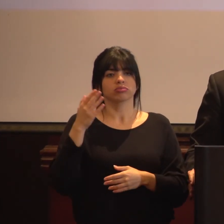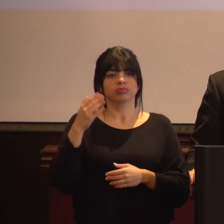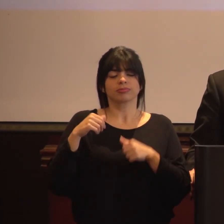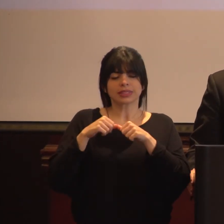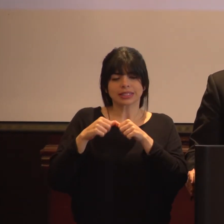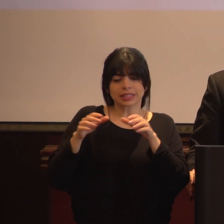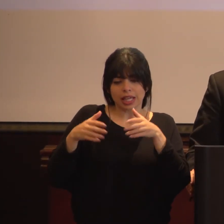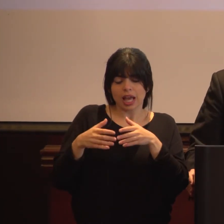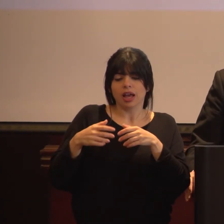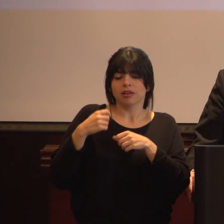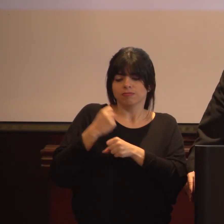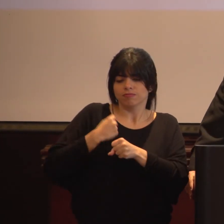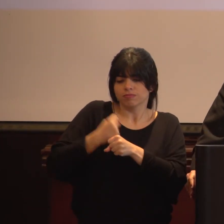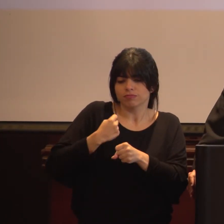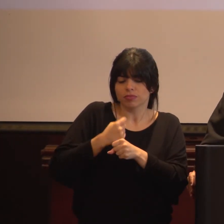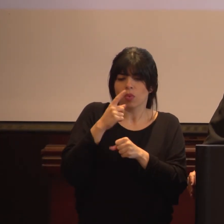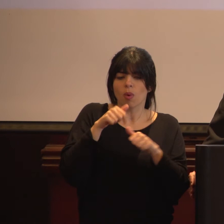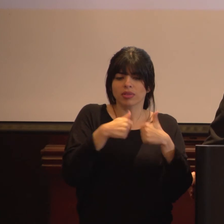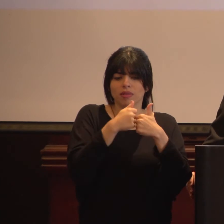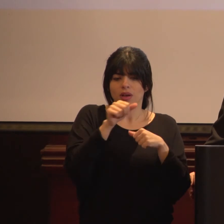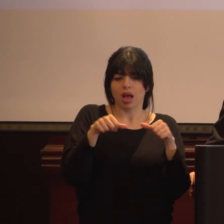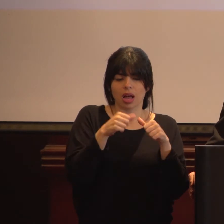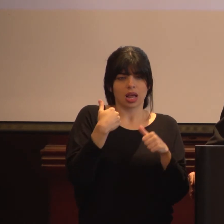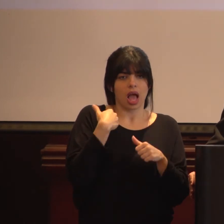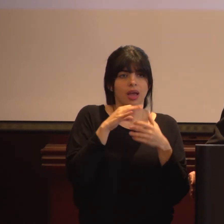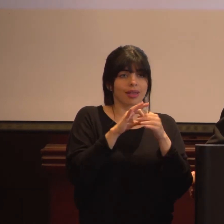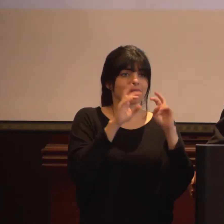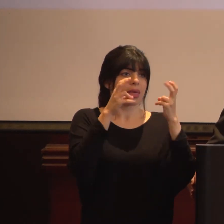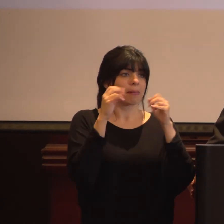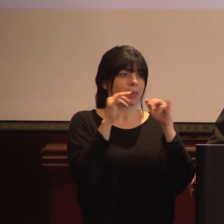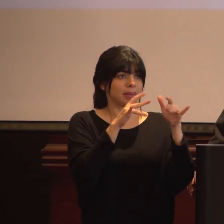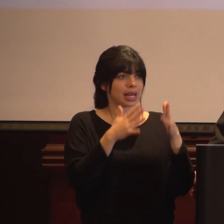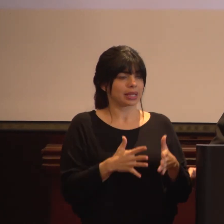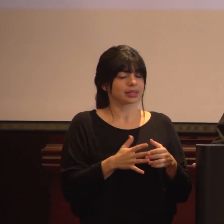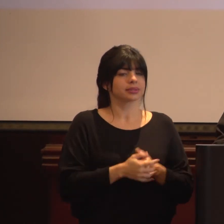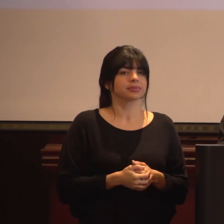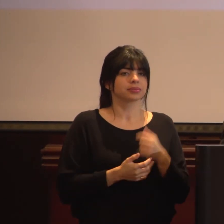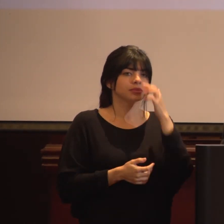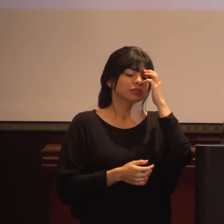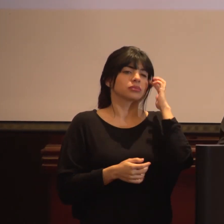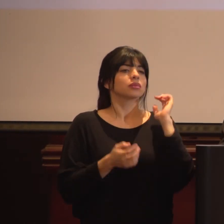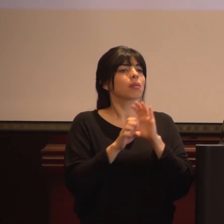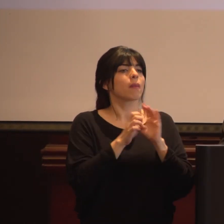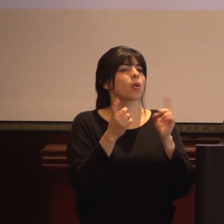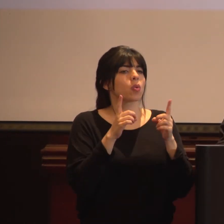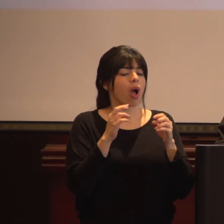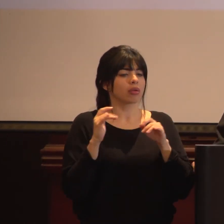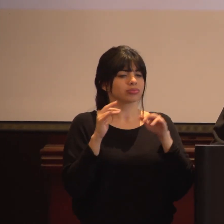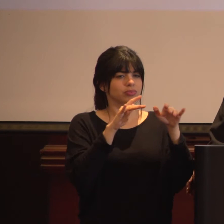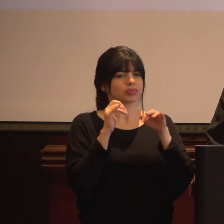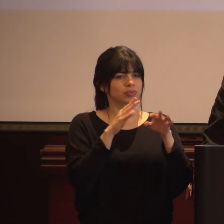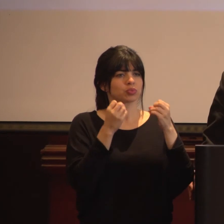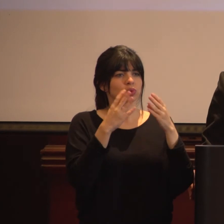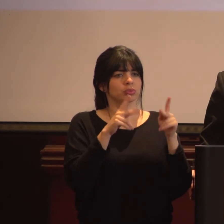siguiendo el a los principales desafío que enfrenta la región en materia migratoria entre ellos el desplazamiento masivo